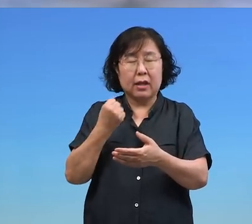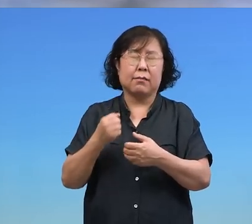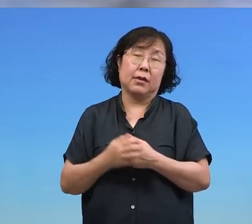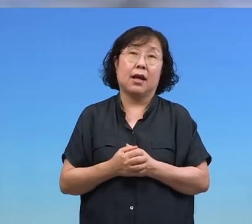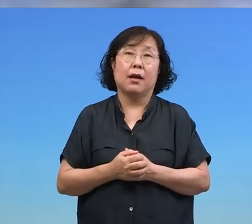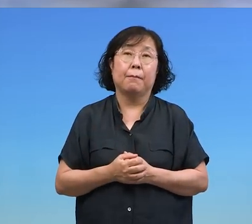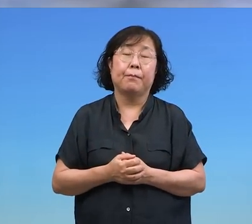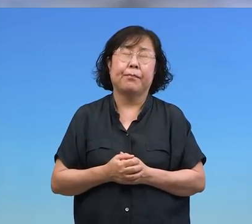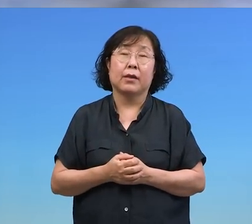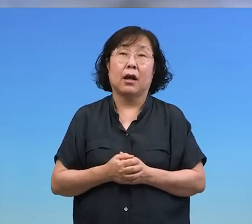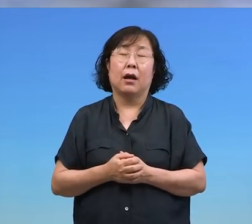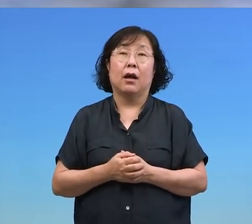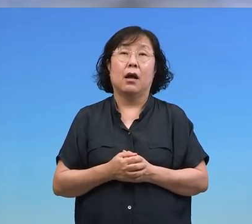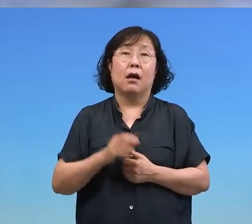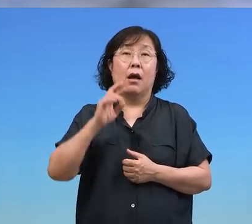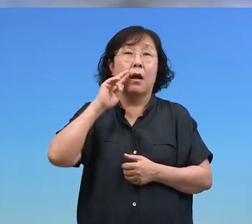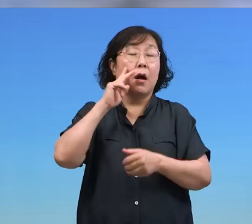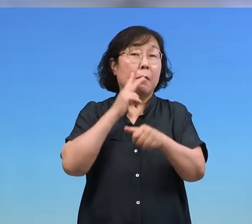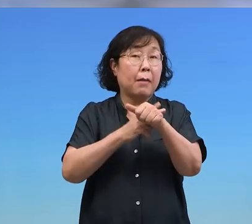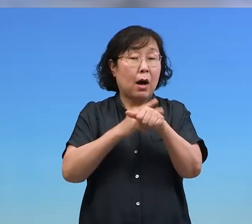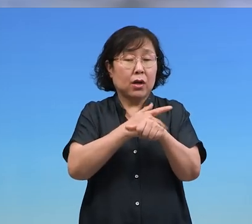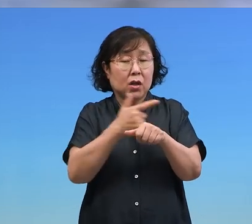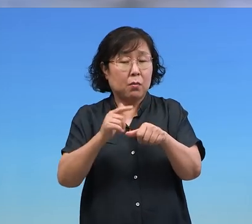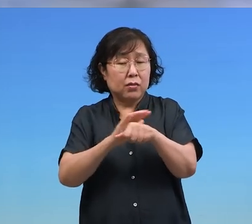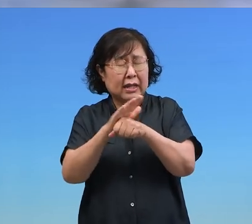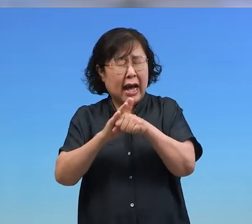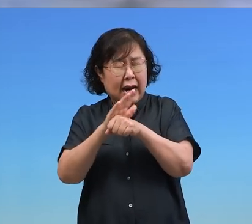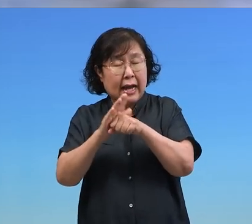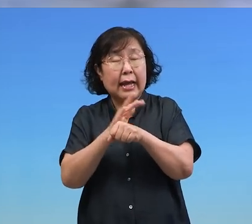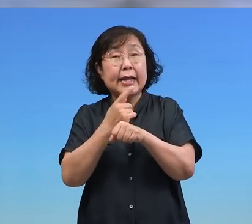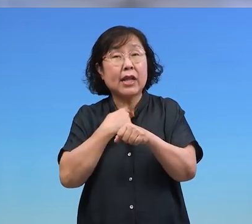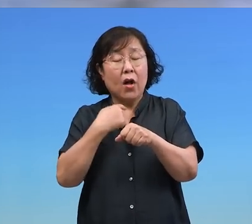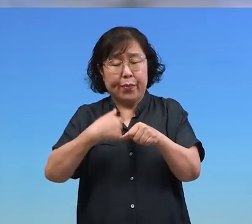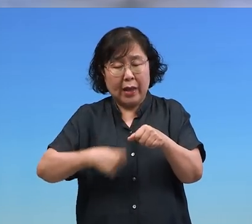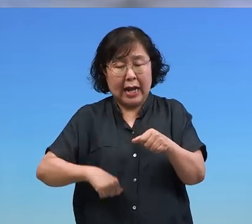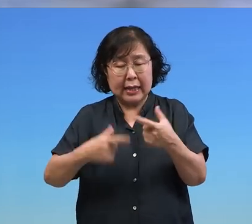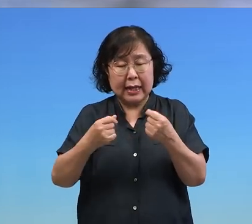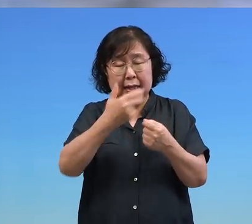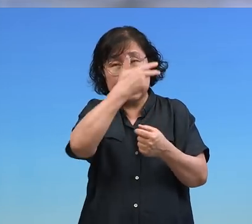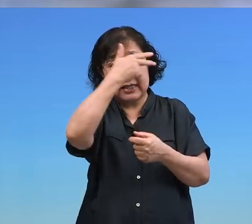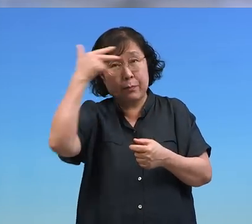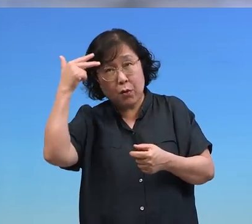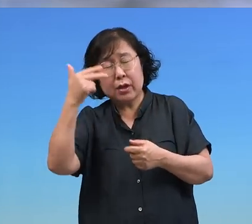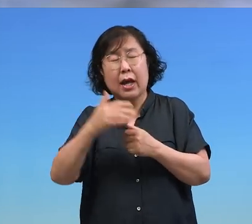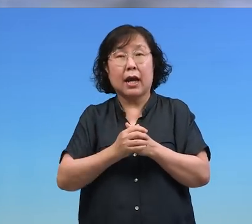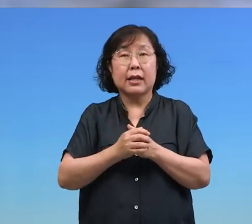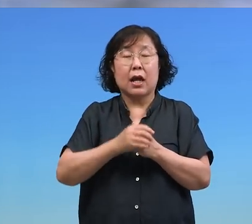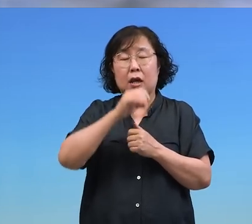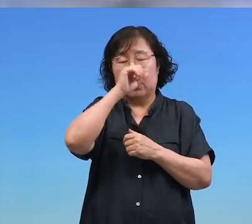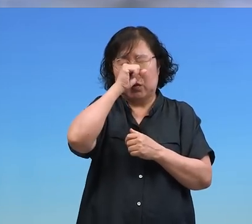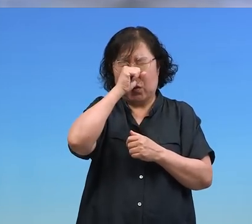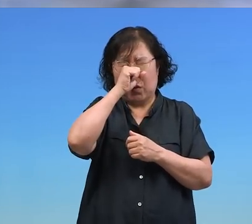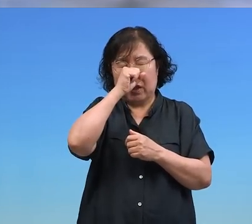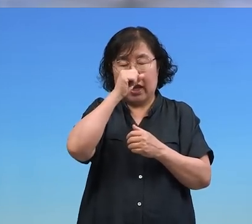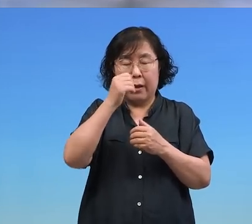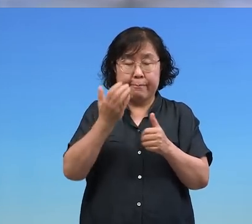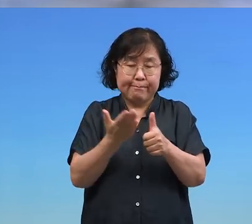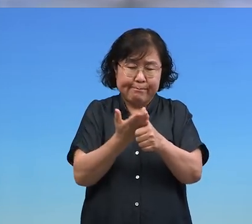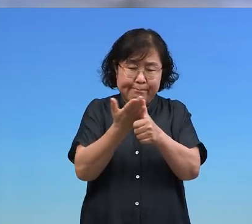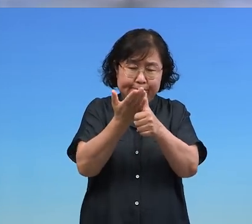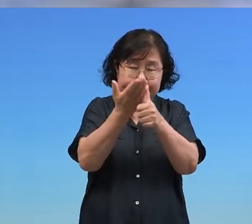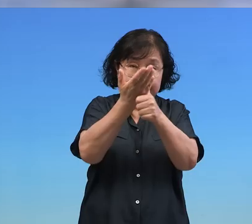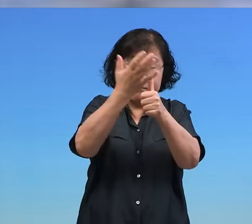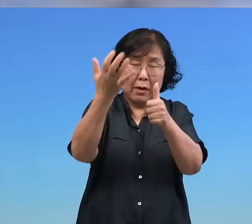바울이 너무너무 사랑하고 아끼던 아들같은 디모데가 정말 좋은 그런 양육을 잘